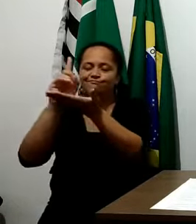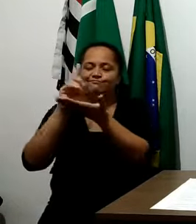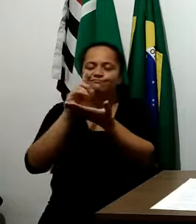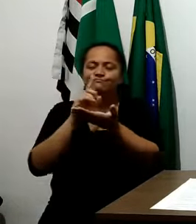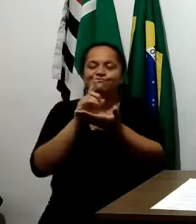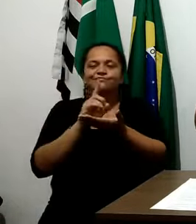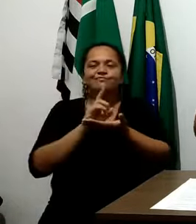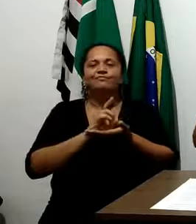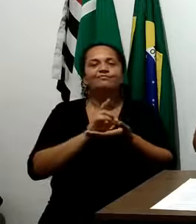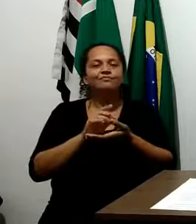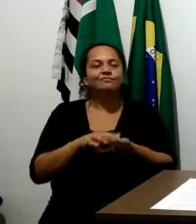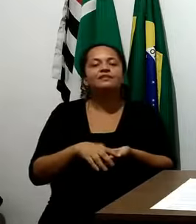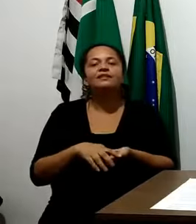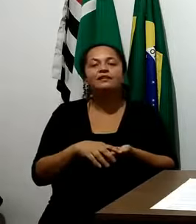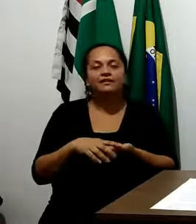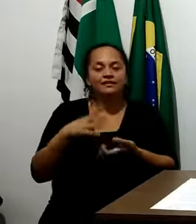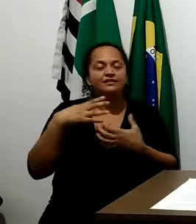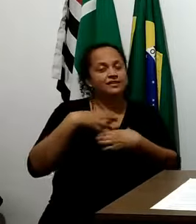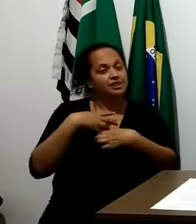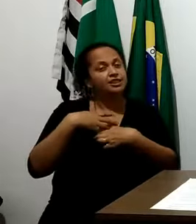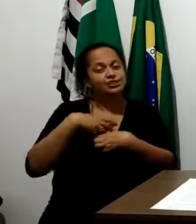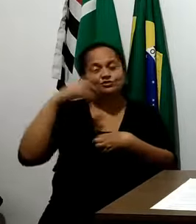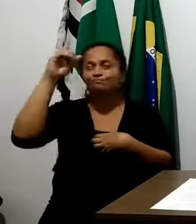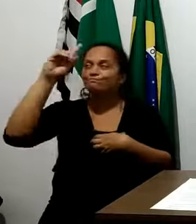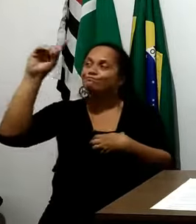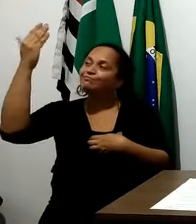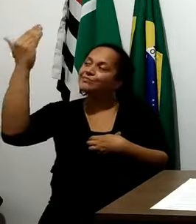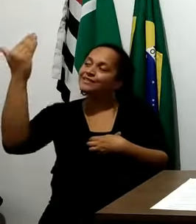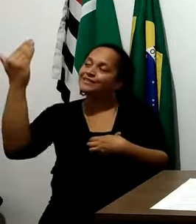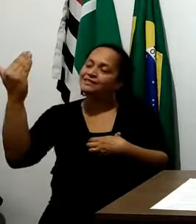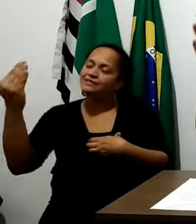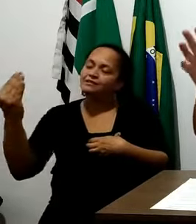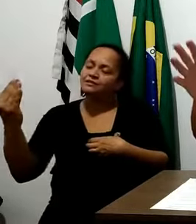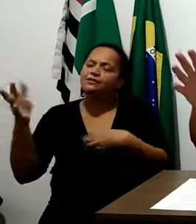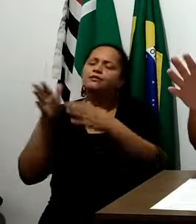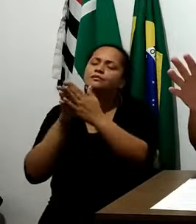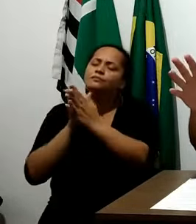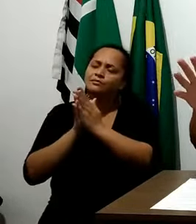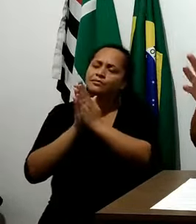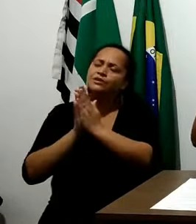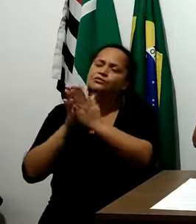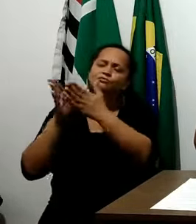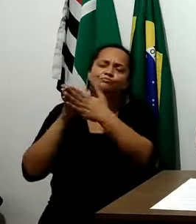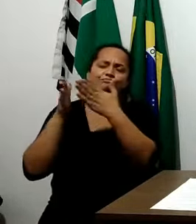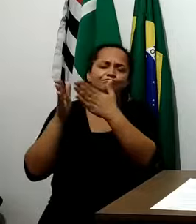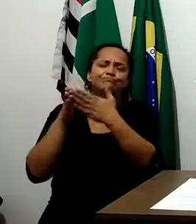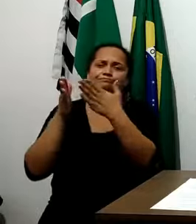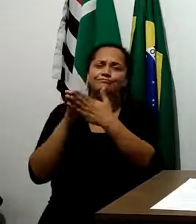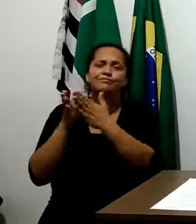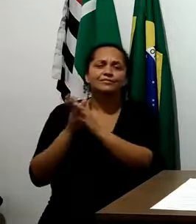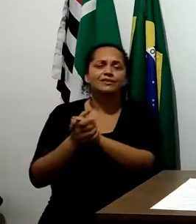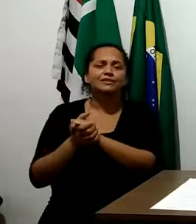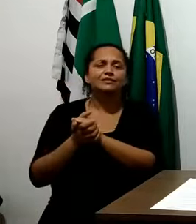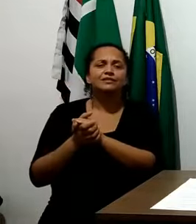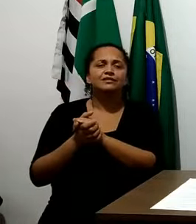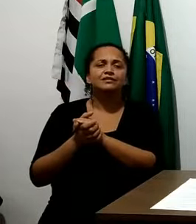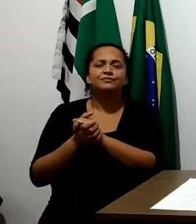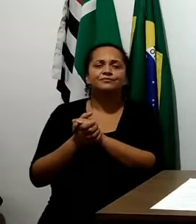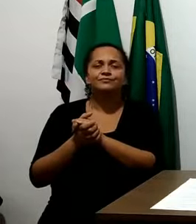É entrar diante da presença de Deus e apresentar as razões. Apresentar as